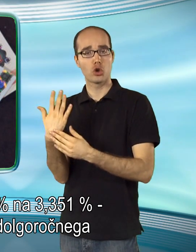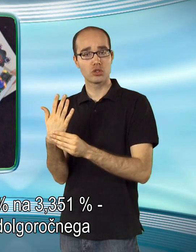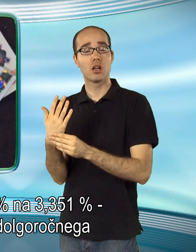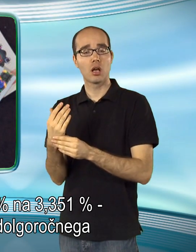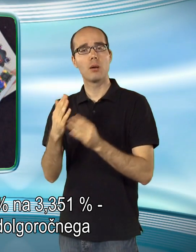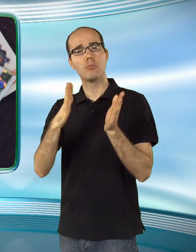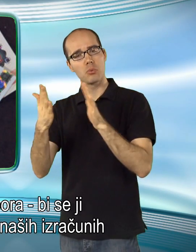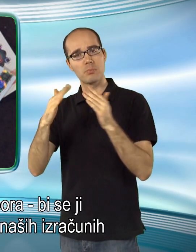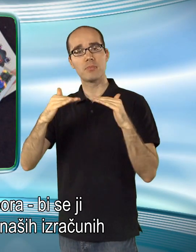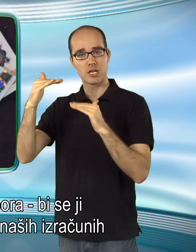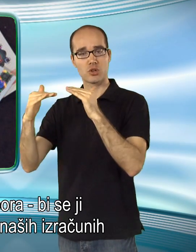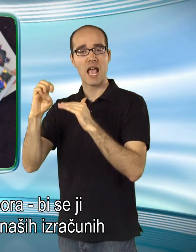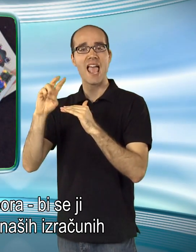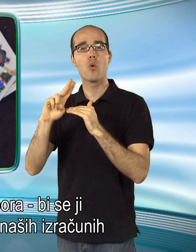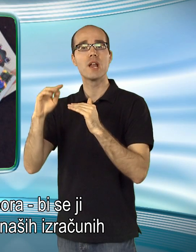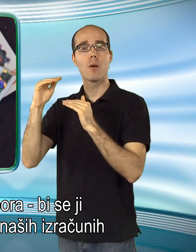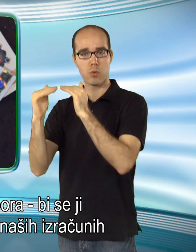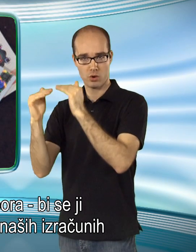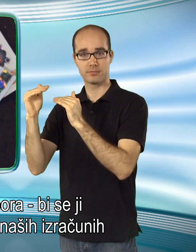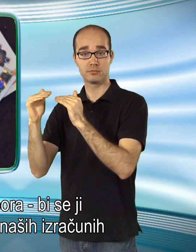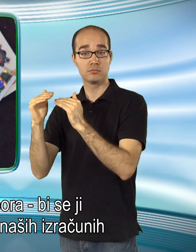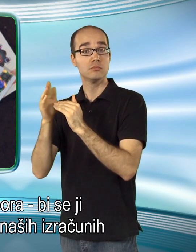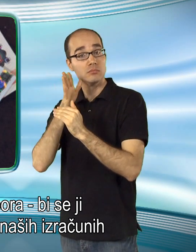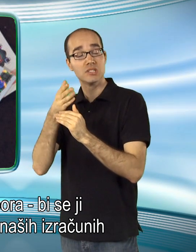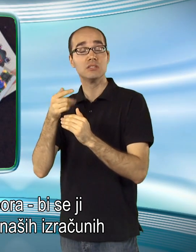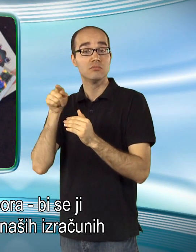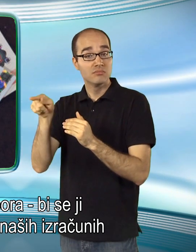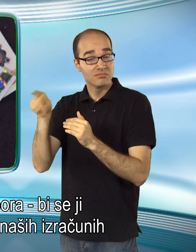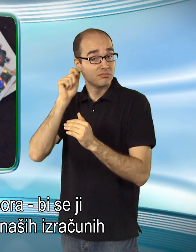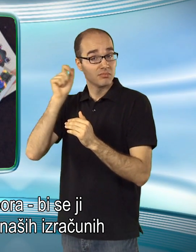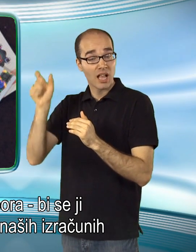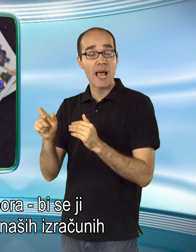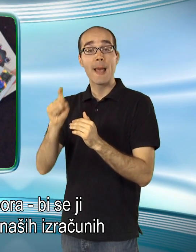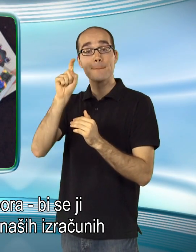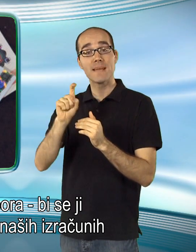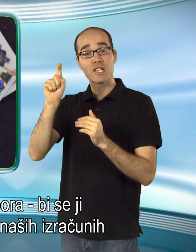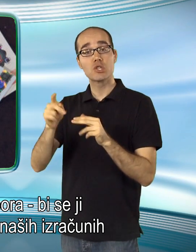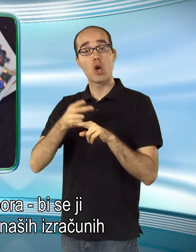se mesečni obrok po naših izračunih povišal za slabih 30 odstotkov.